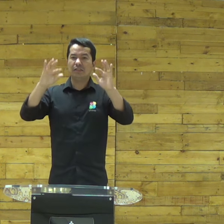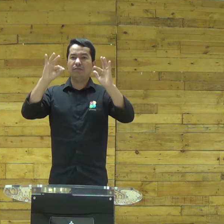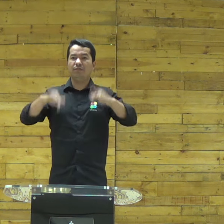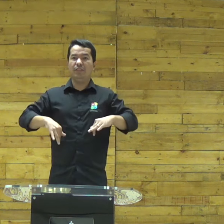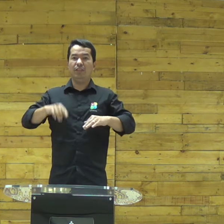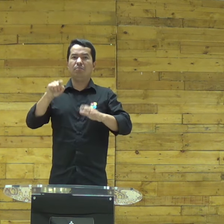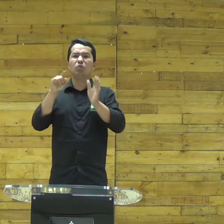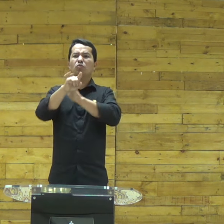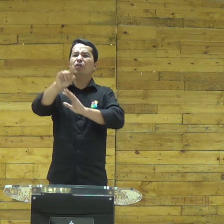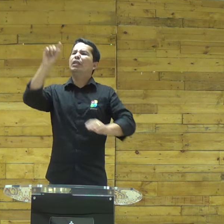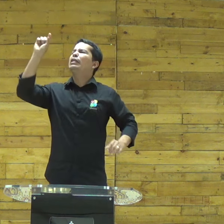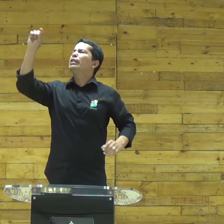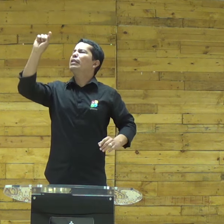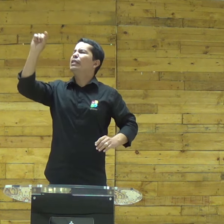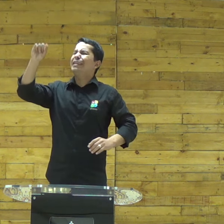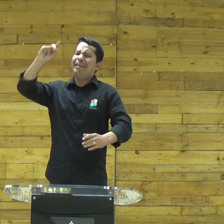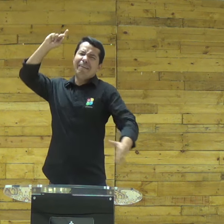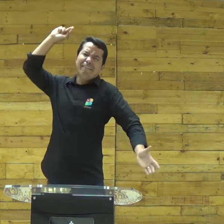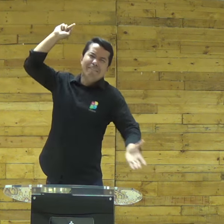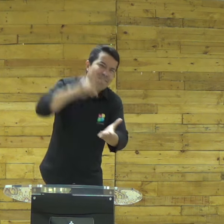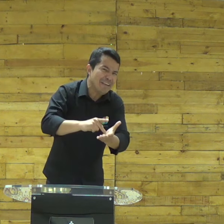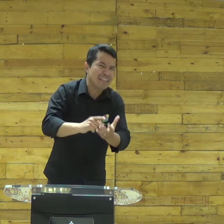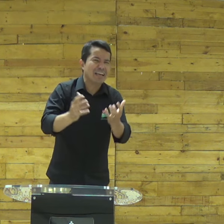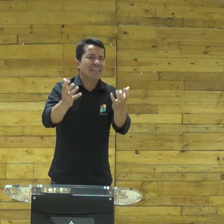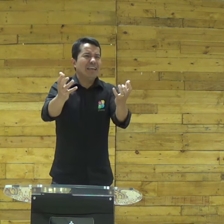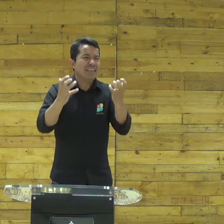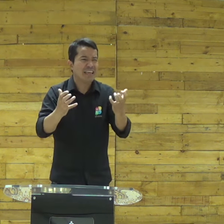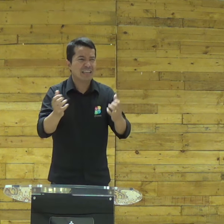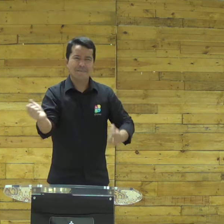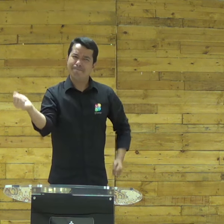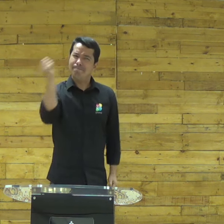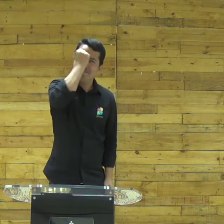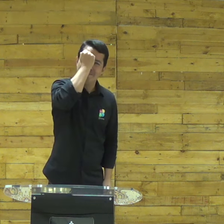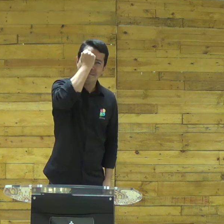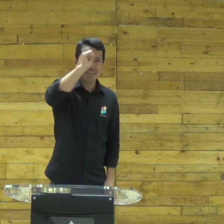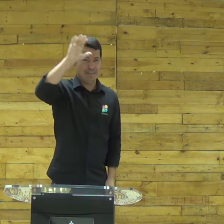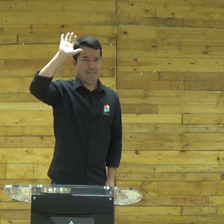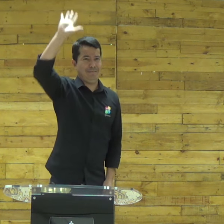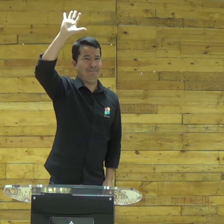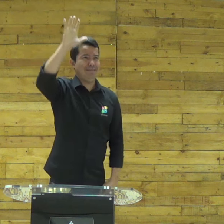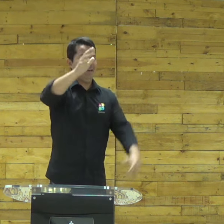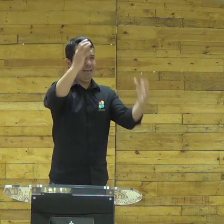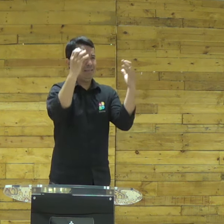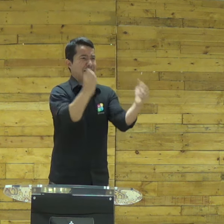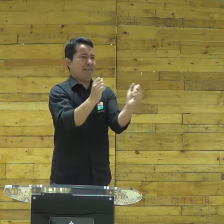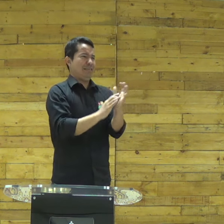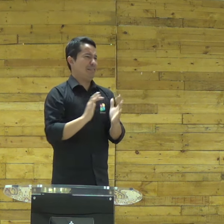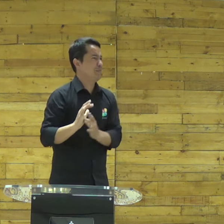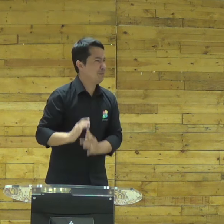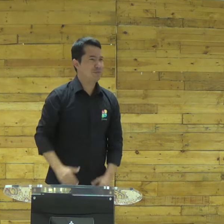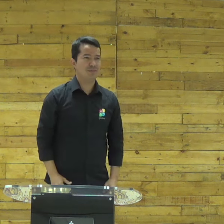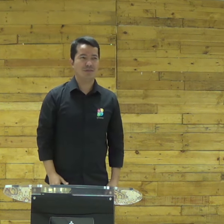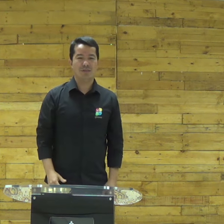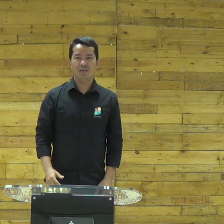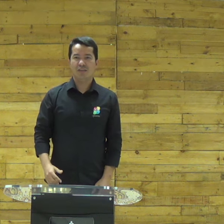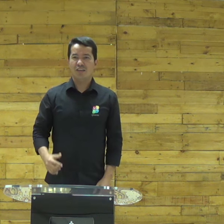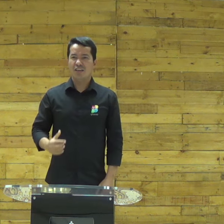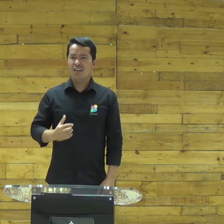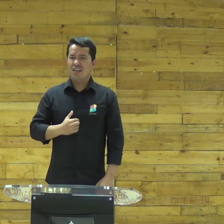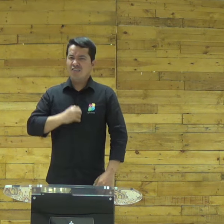conhece e ao final ele perguntou quem realmente se arrepende quem realmente deseja